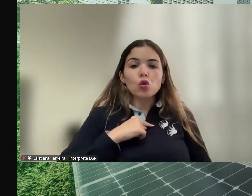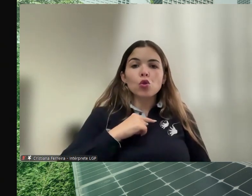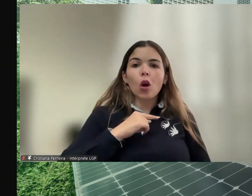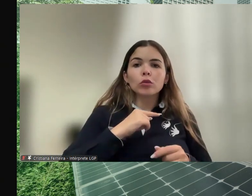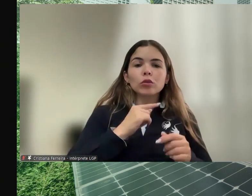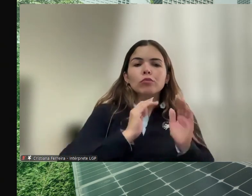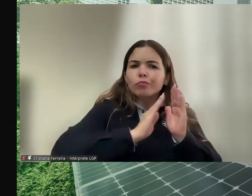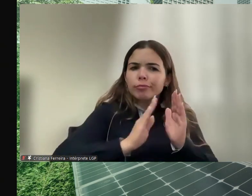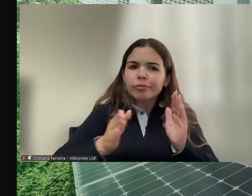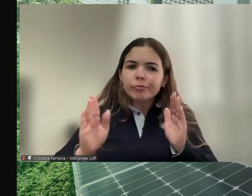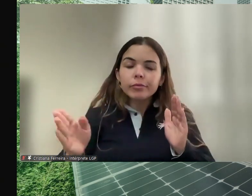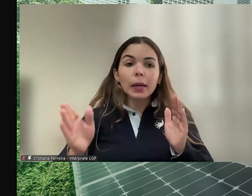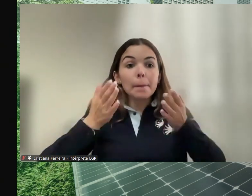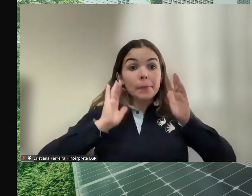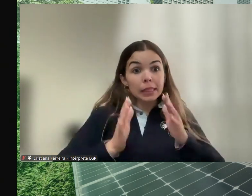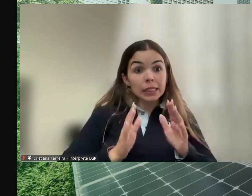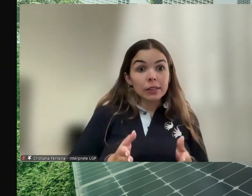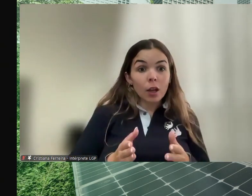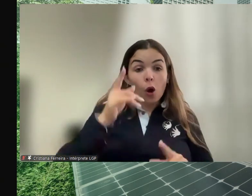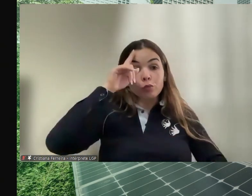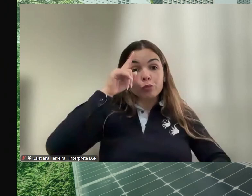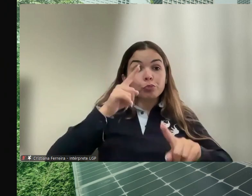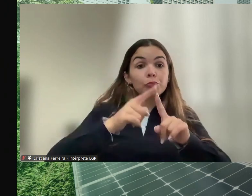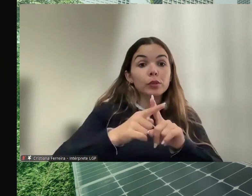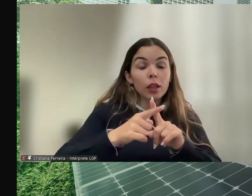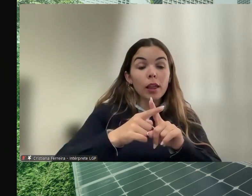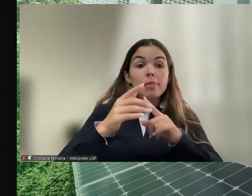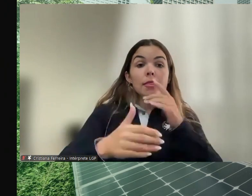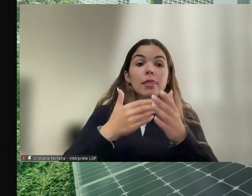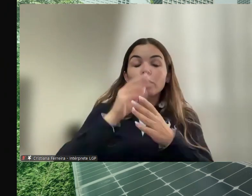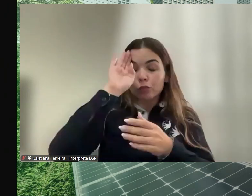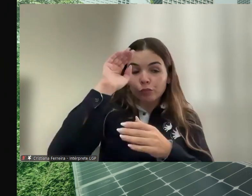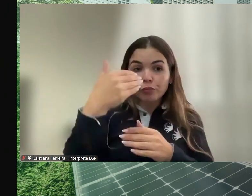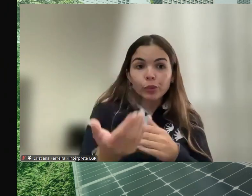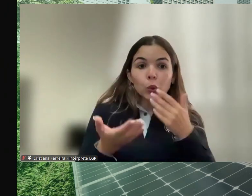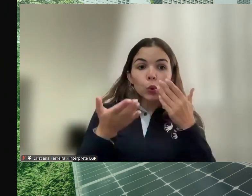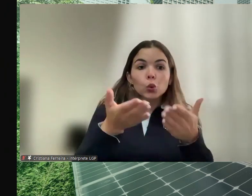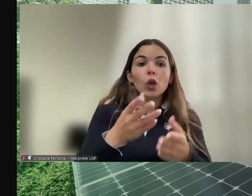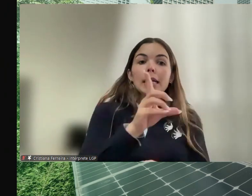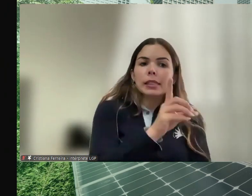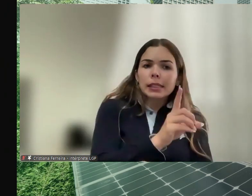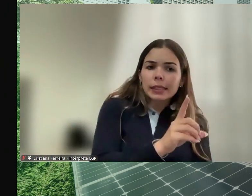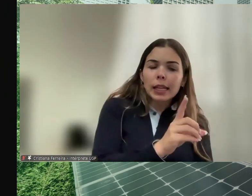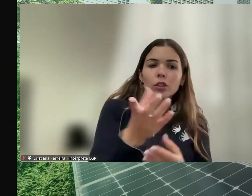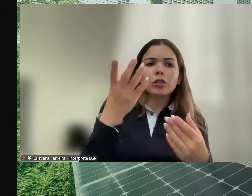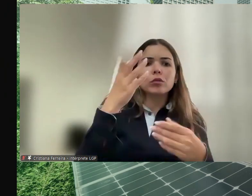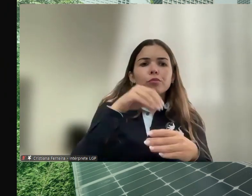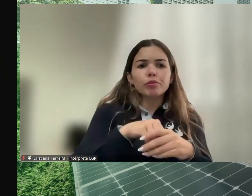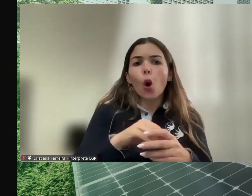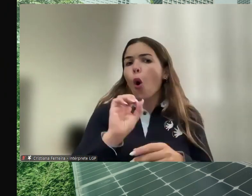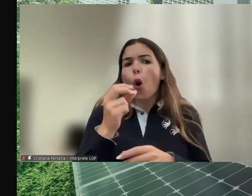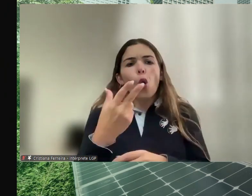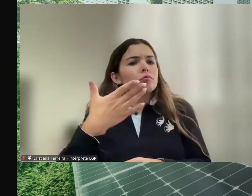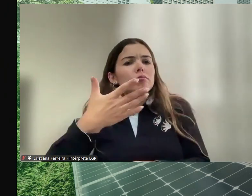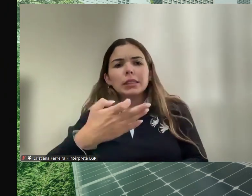métrica que nos leve a podermos somar quando contribuímos para o 16, ou quando contribuímos para o 17, ou quando